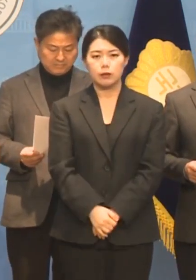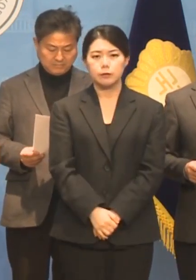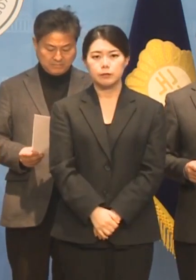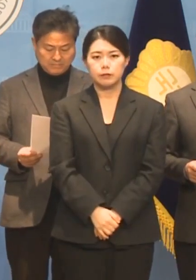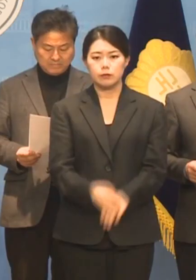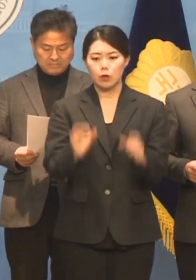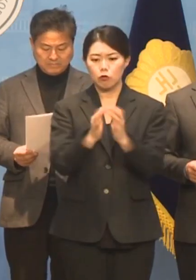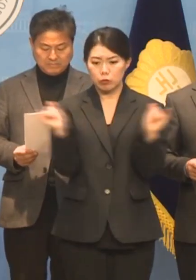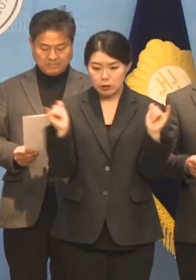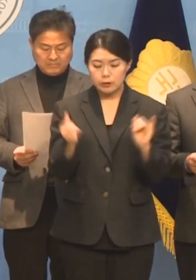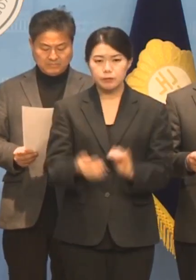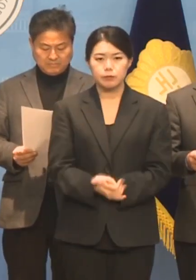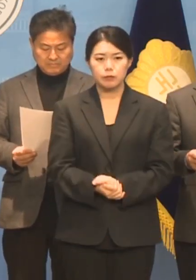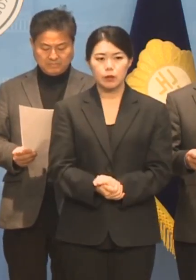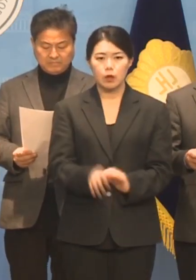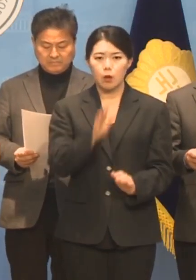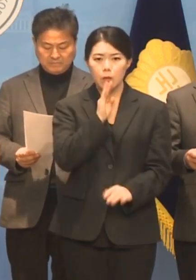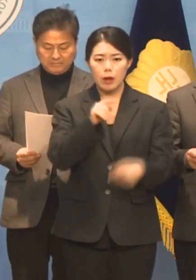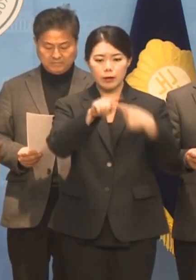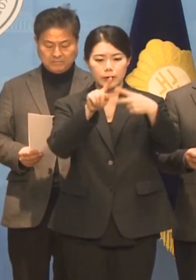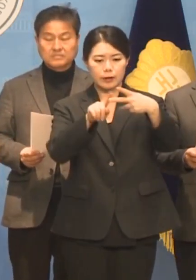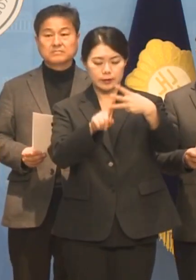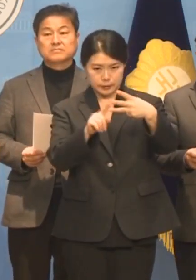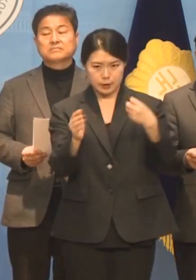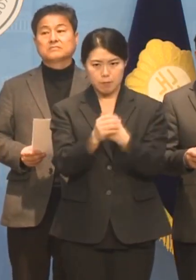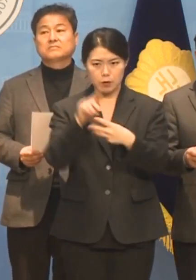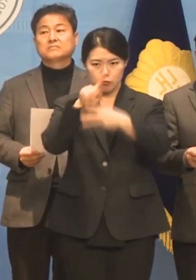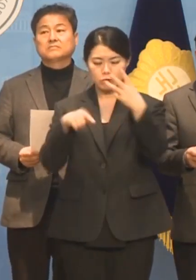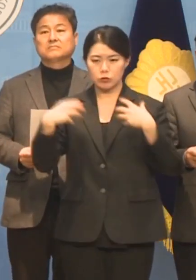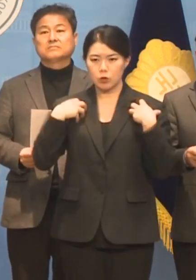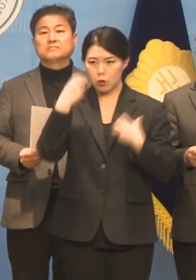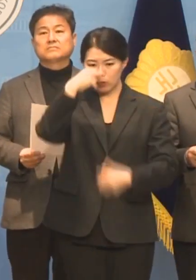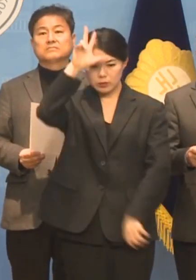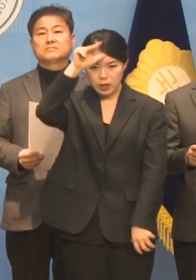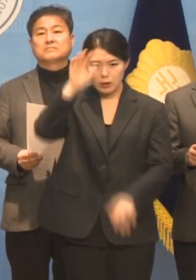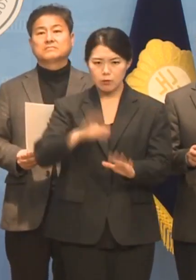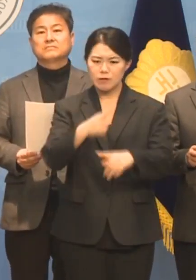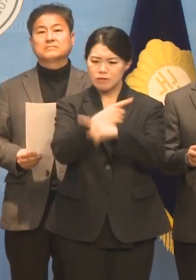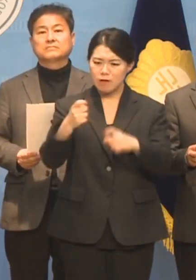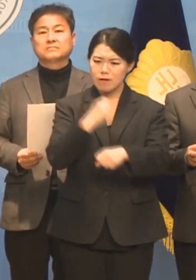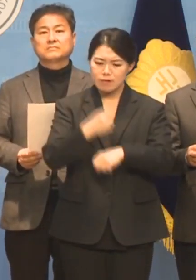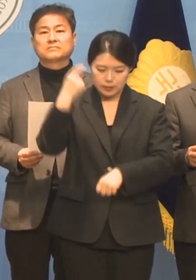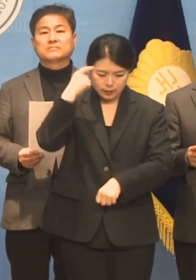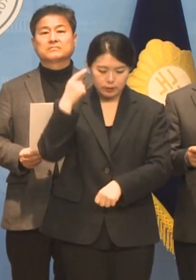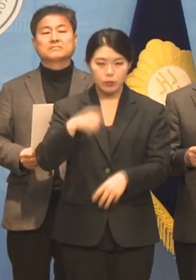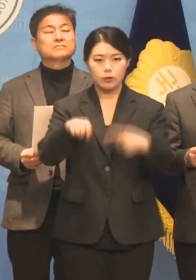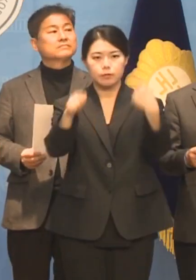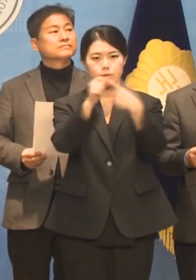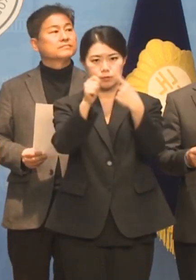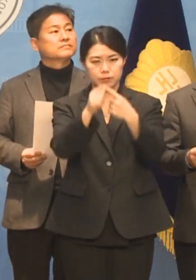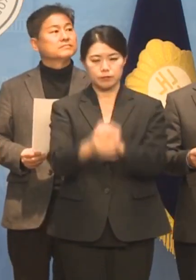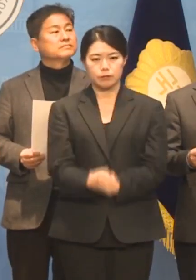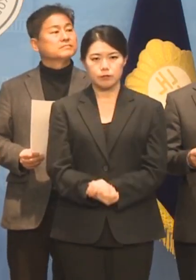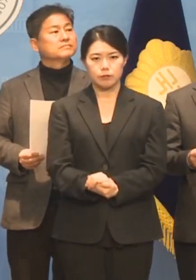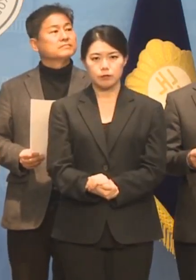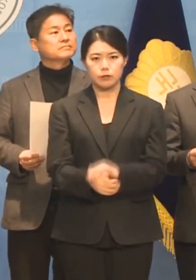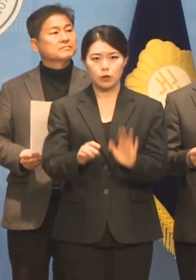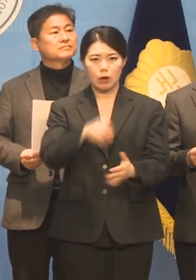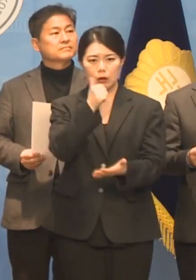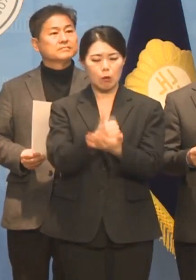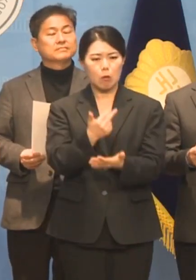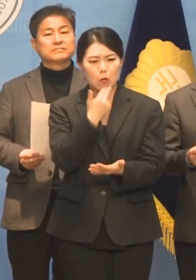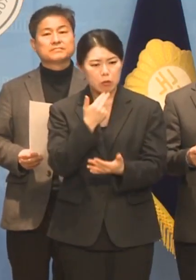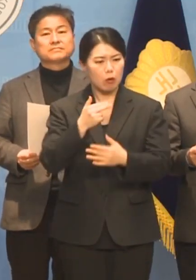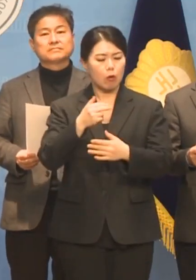국민들은 다음 세 가지 이유로 윤석열 검찰을 민주주의의 적으로 간주하고 있습니다. 첫째, 이어지는 무혐의